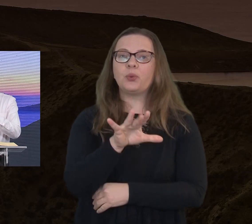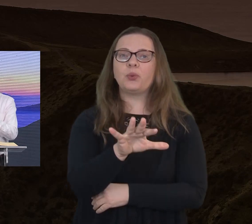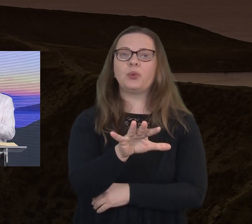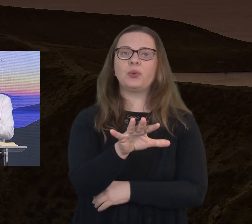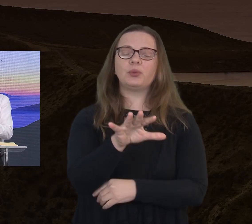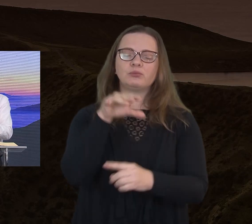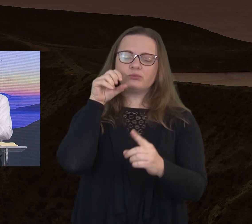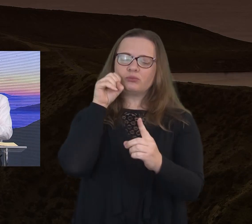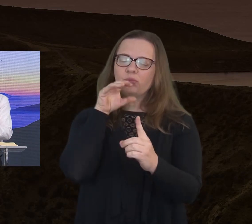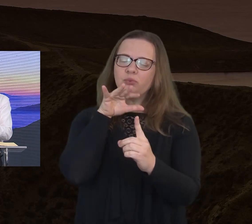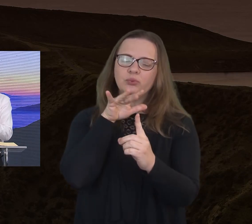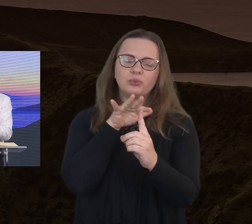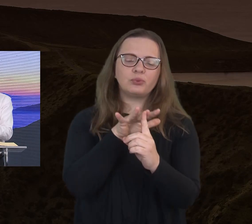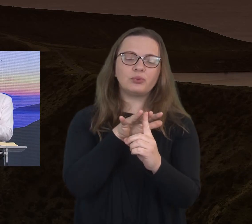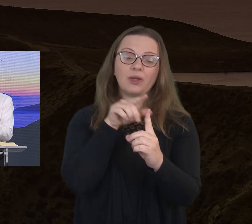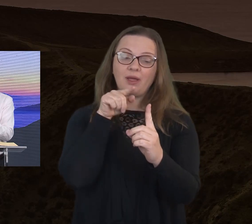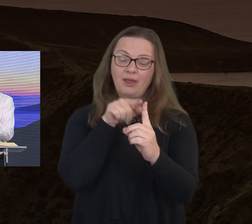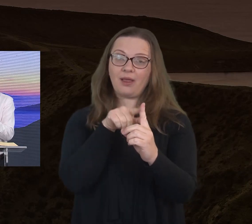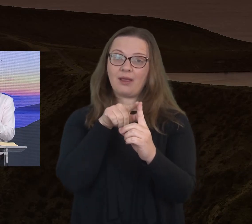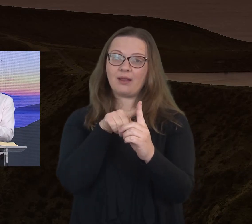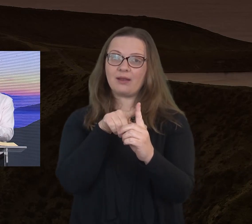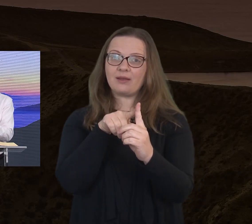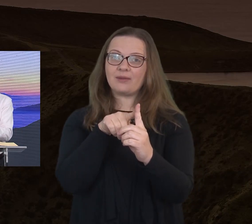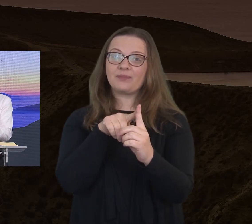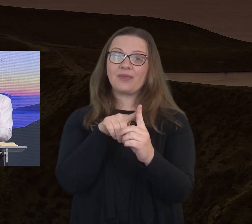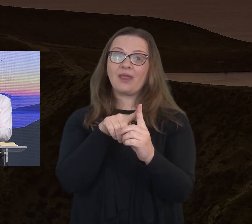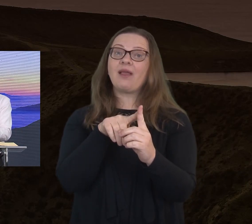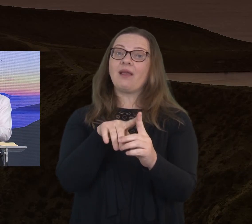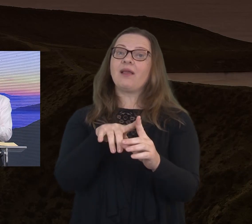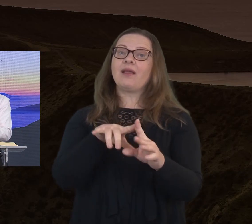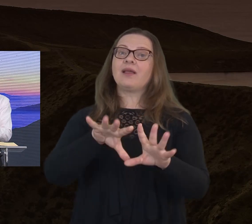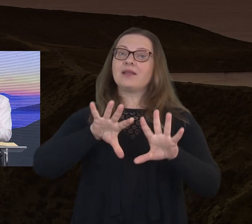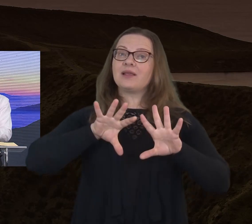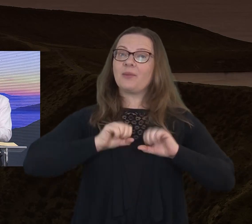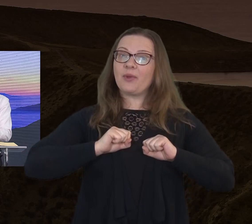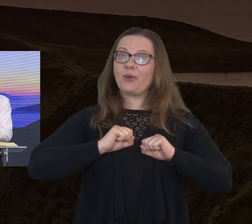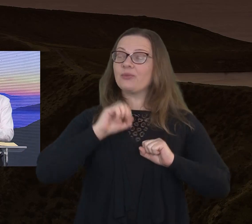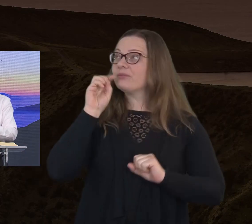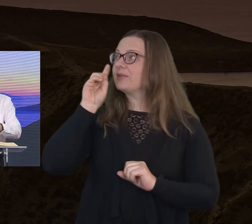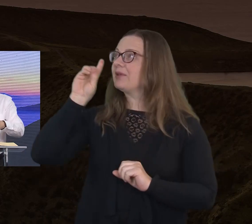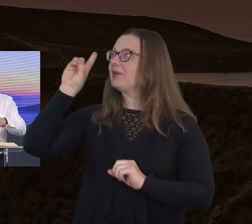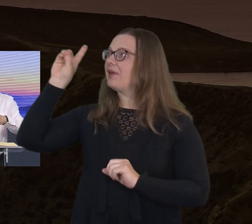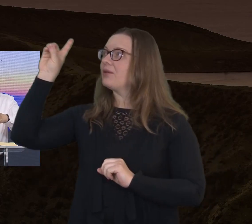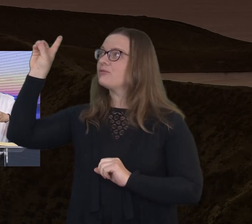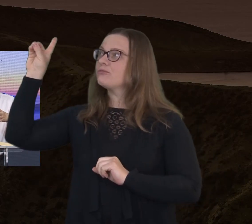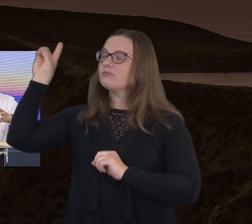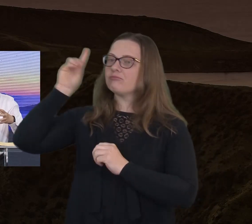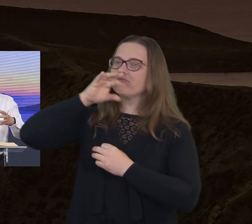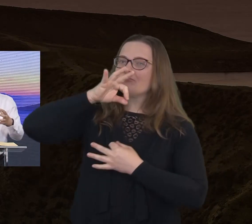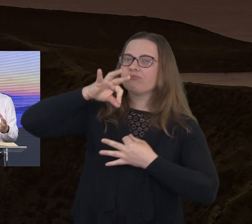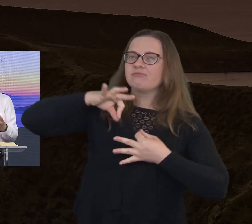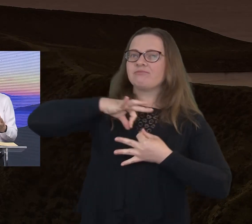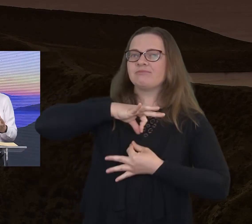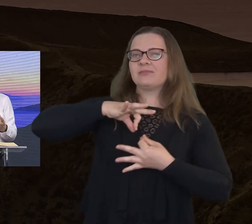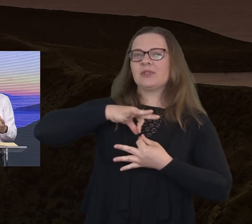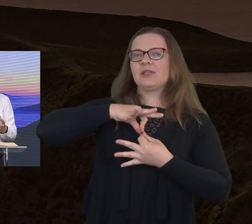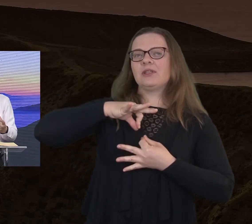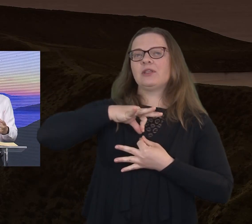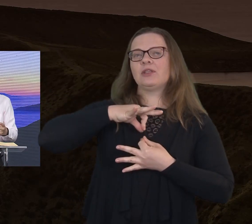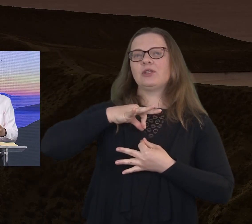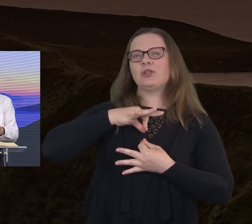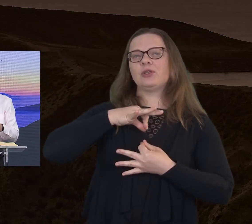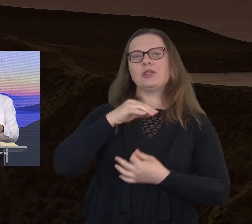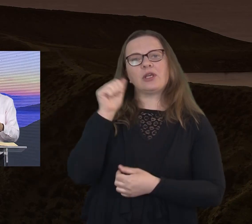o espírito do homem, capaz de receber Deus em seu espírito, porque Deus é espírito, e o homem passou a ser uma alma